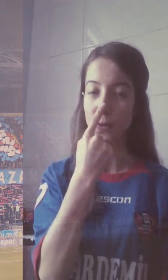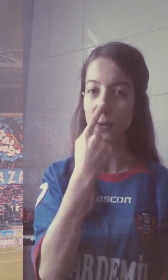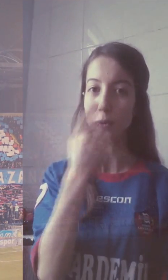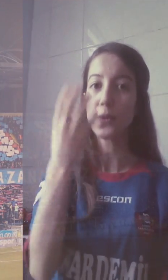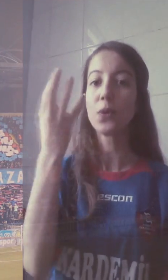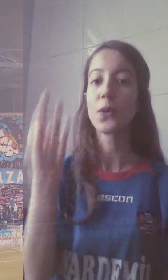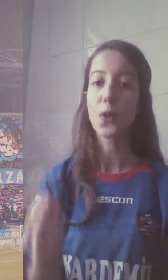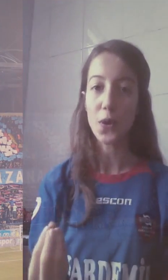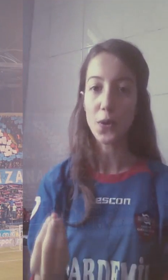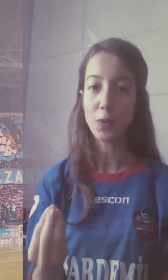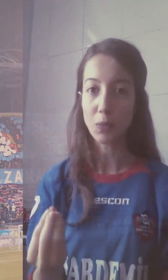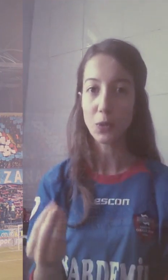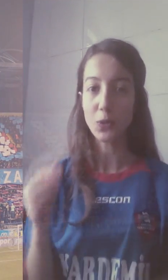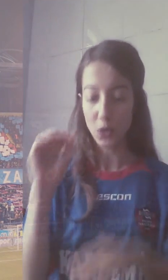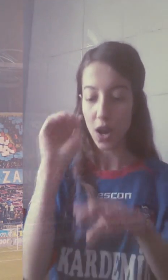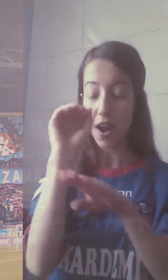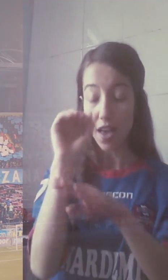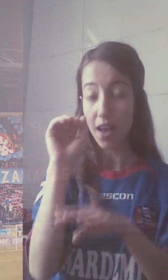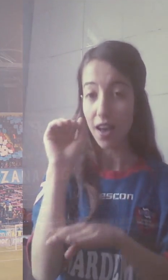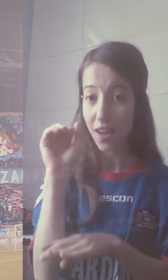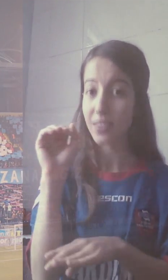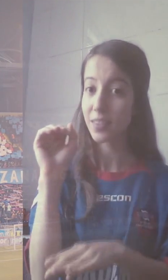karayük olmuş